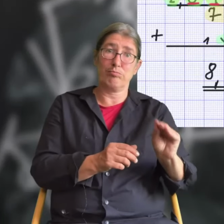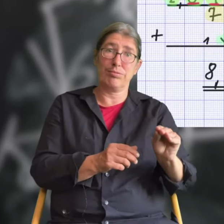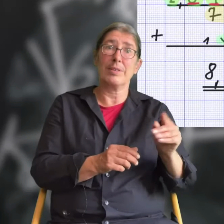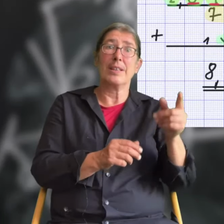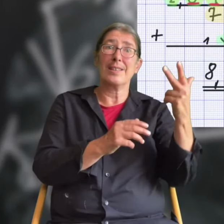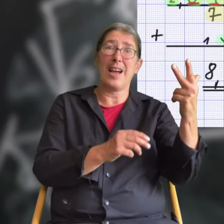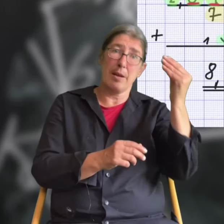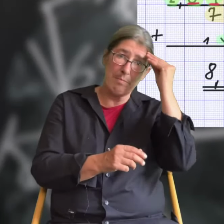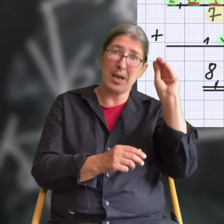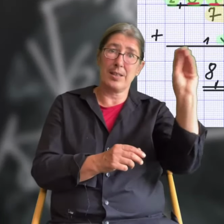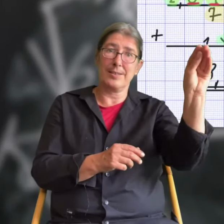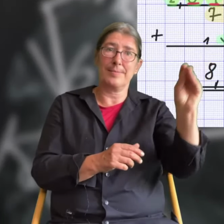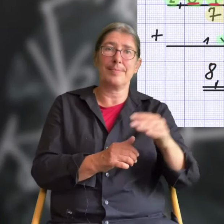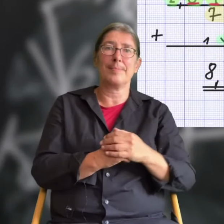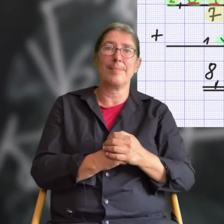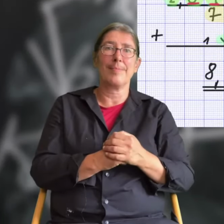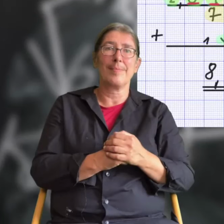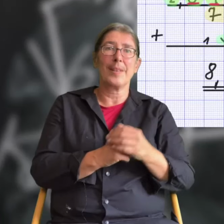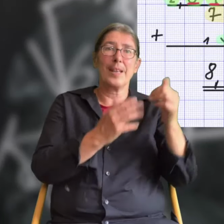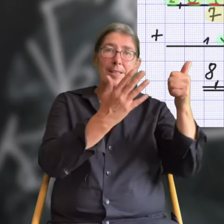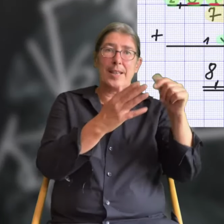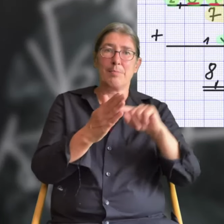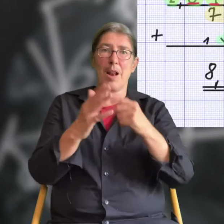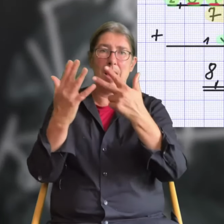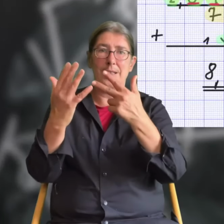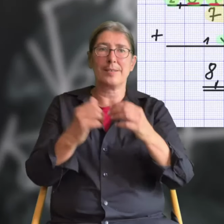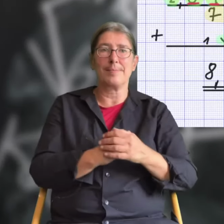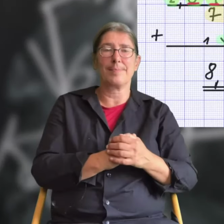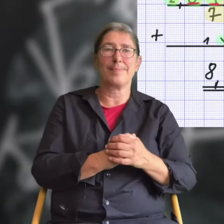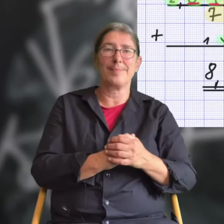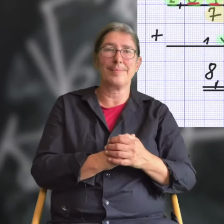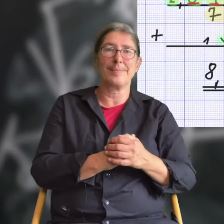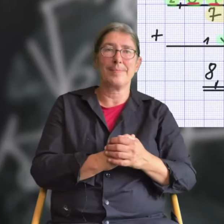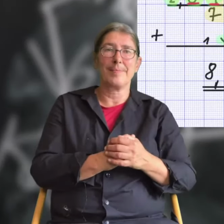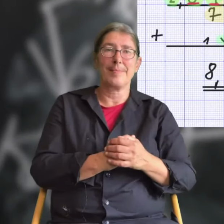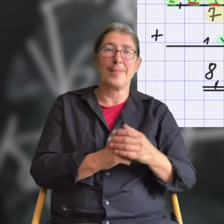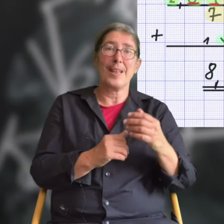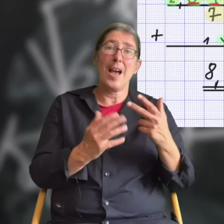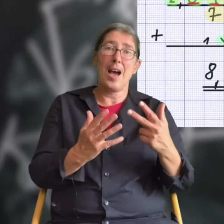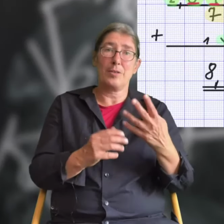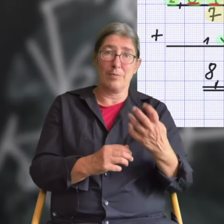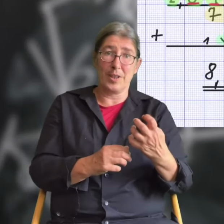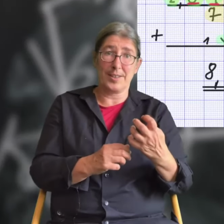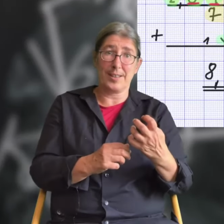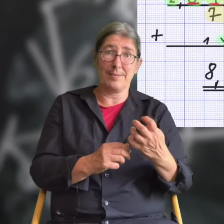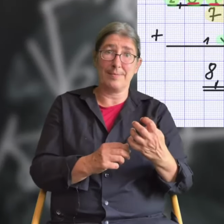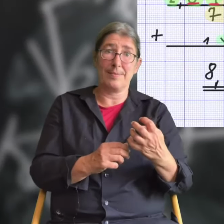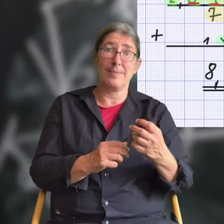merken. Dann 6 mal 8 ist